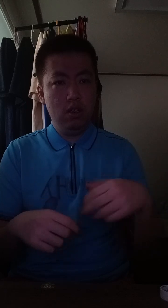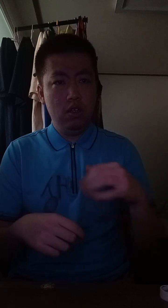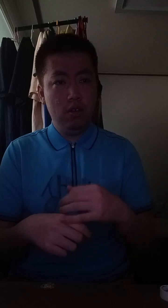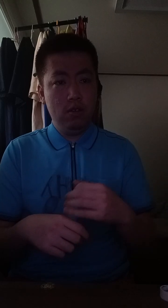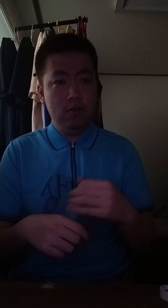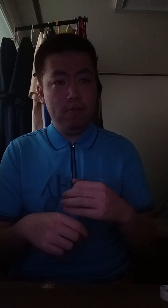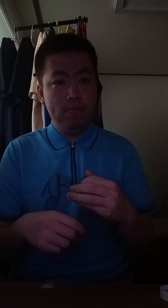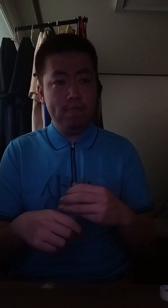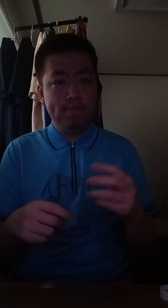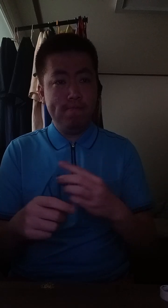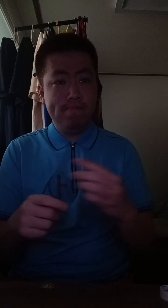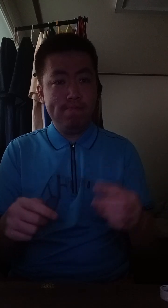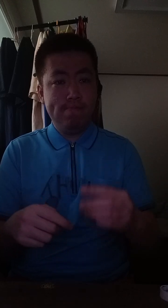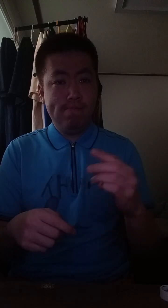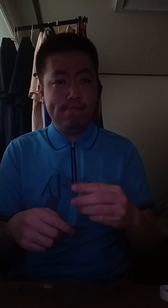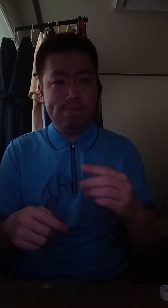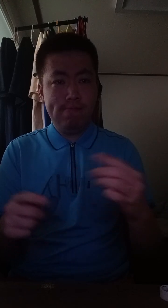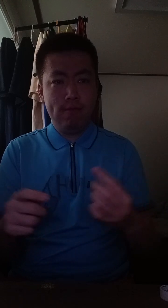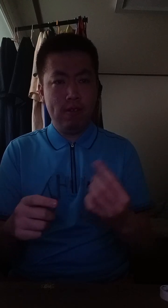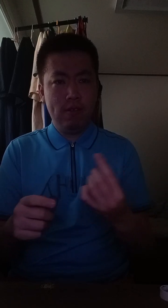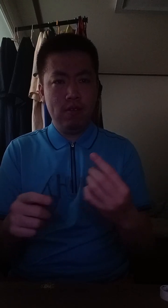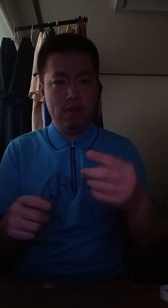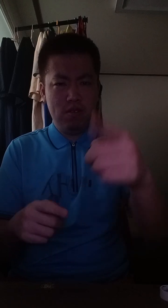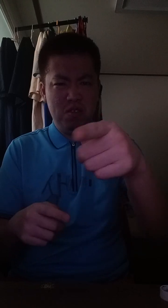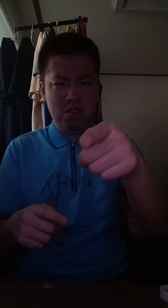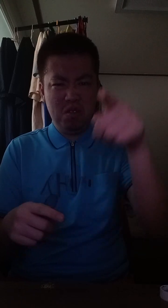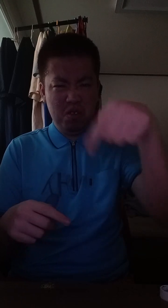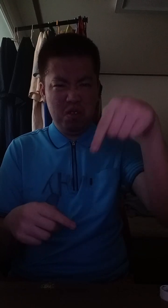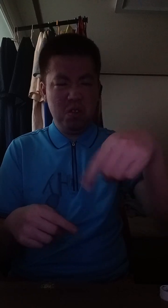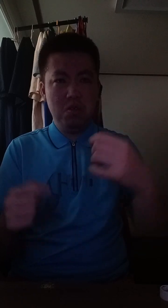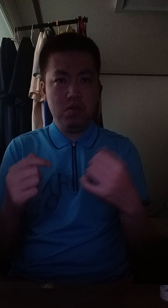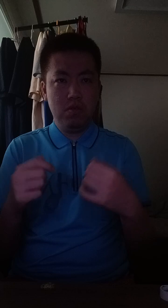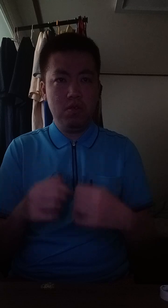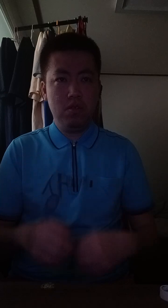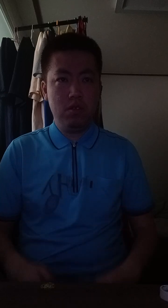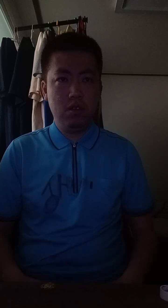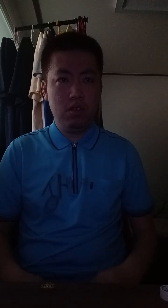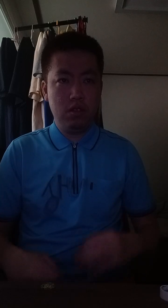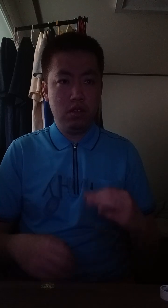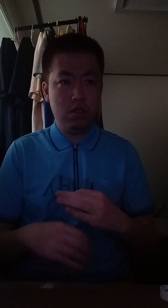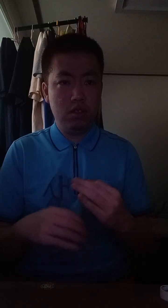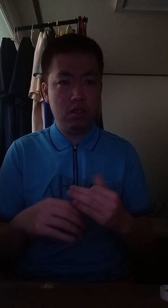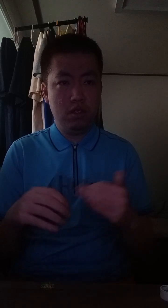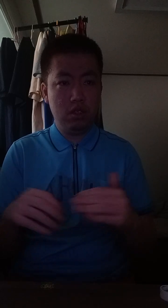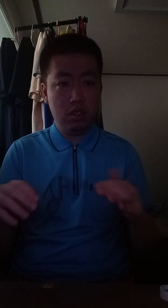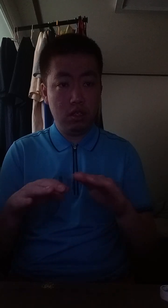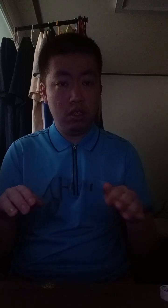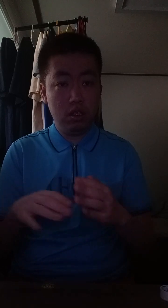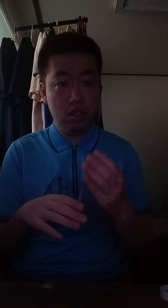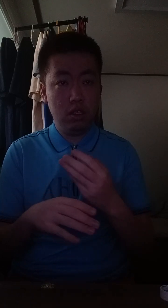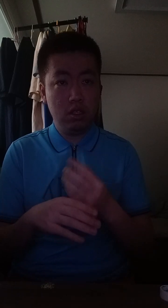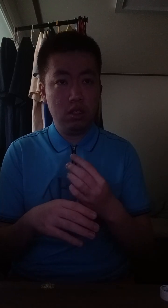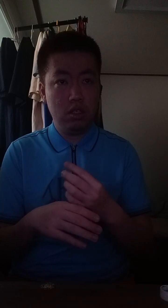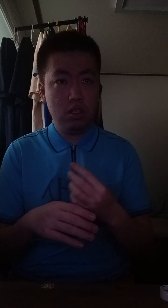거 괜히 잘못 짚으면 빠지고 핸드폰 떨어뜨릴까 봐 제일 무서워. 이거는 성인도 발이 빠지겠다 싶을 때가